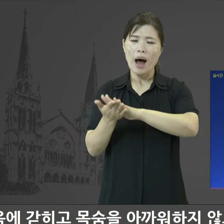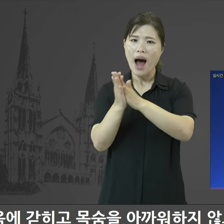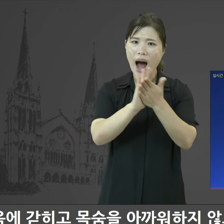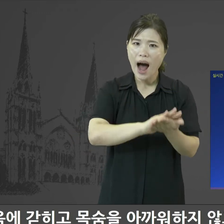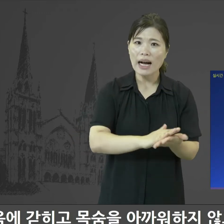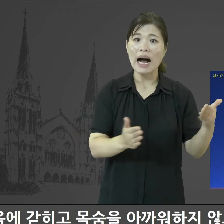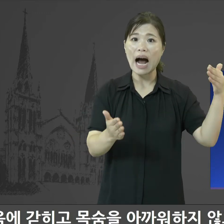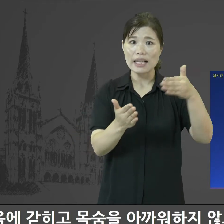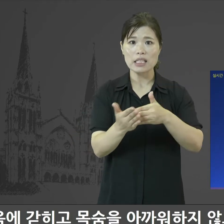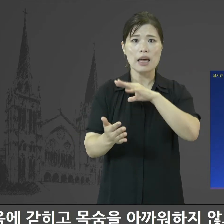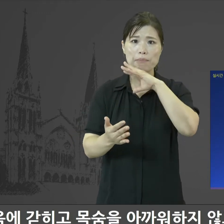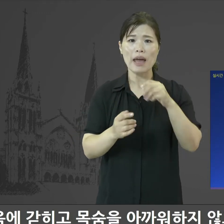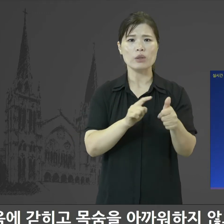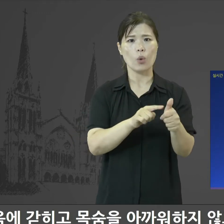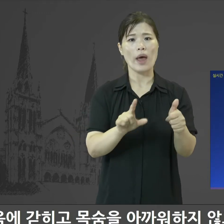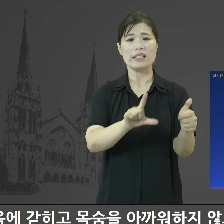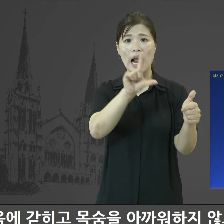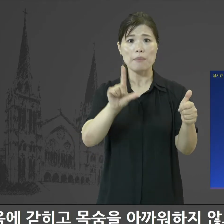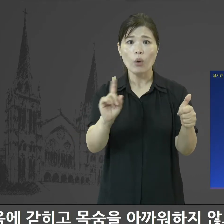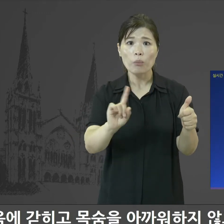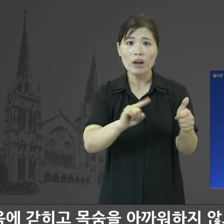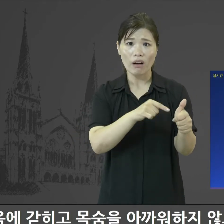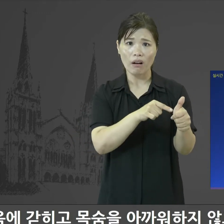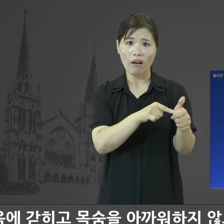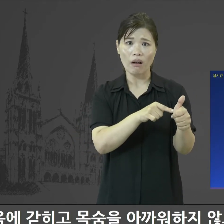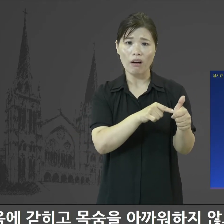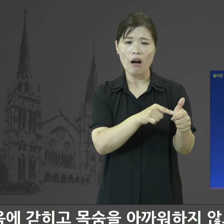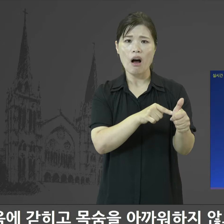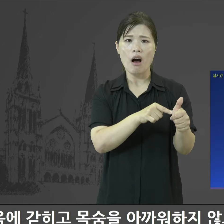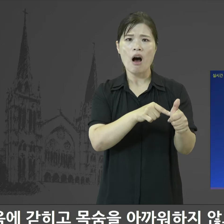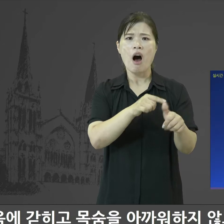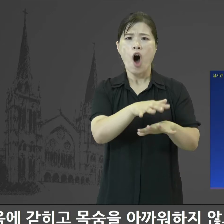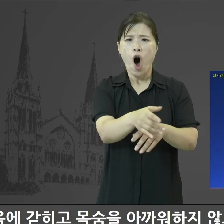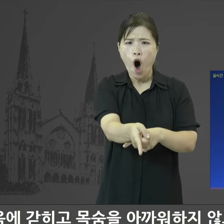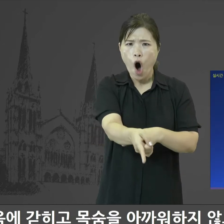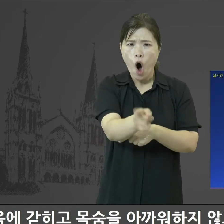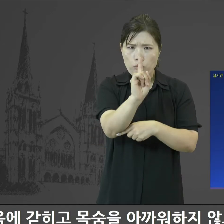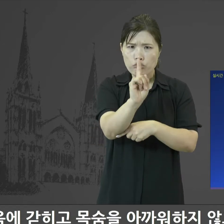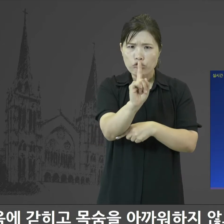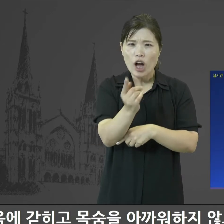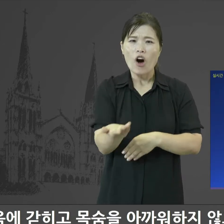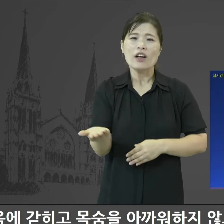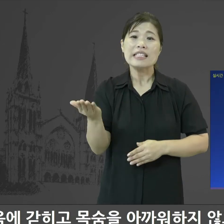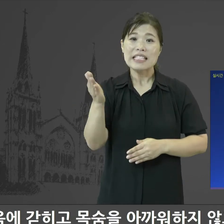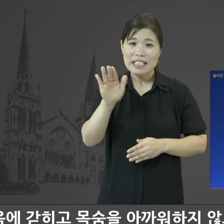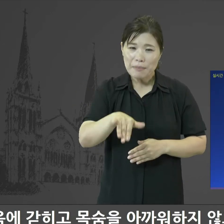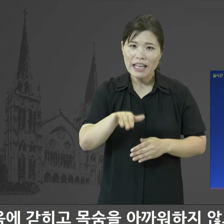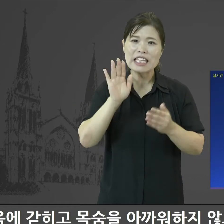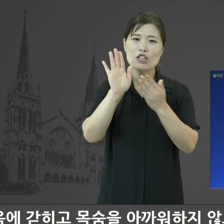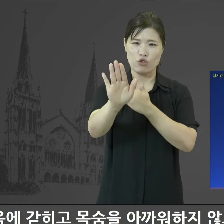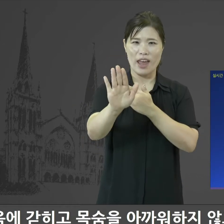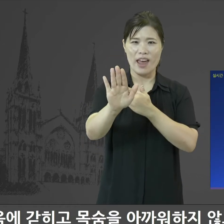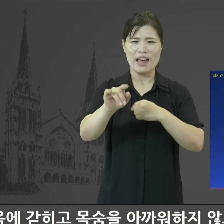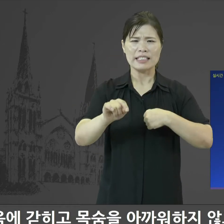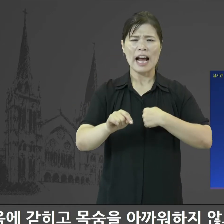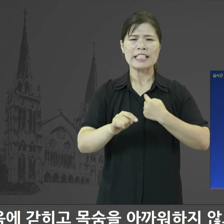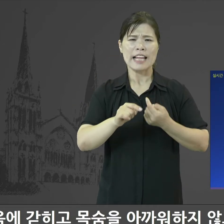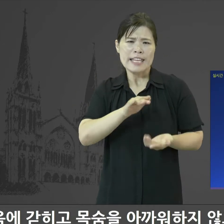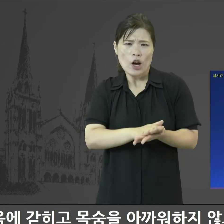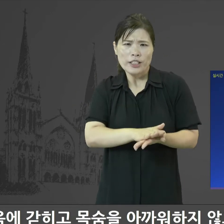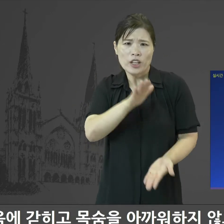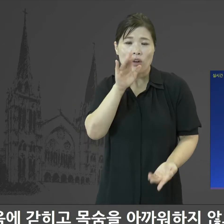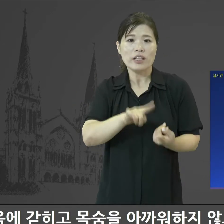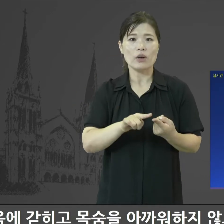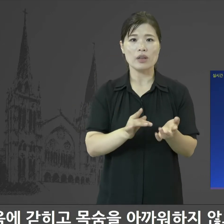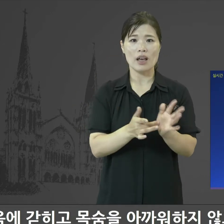여러분, 베드로의 삶이 어떠했습니까? 어부였던 범인의 삶에서 이후에 자신의 열정대로